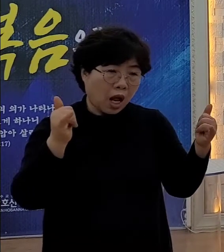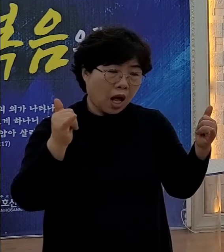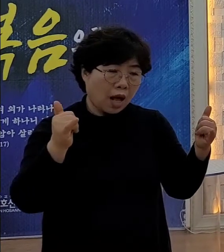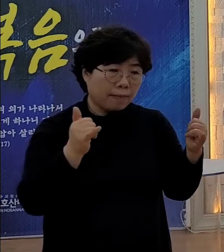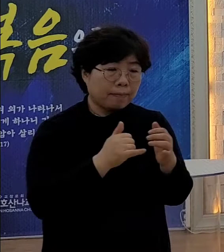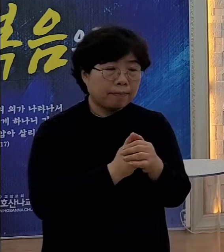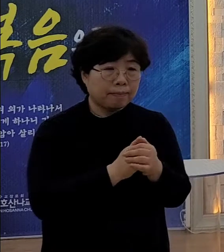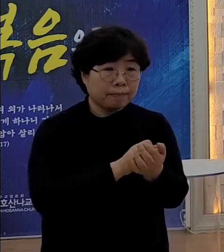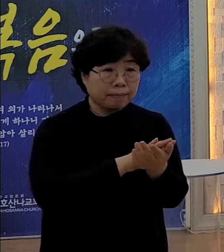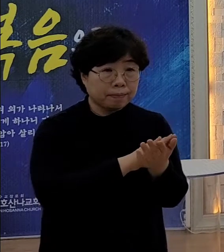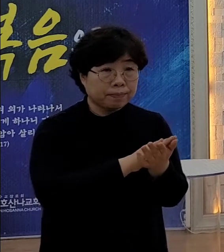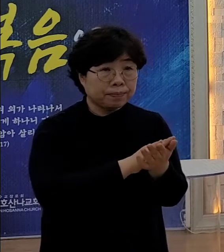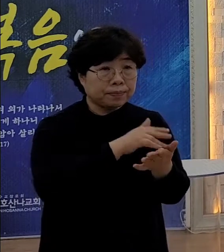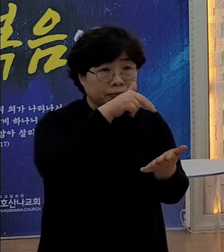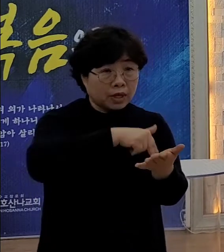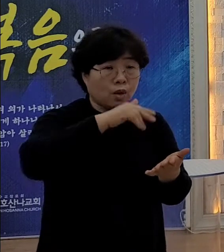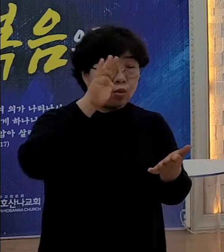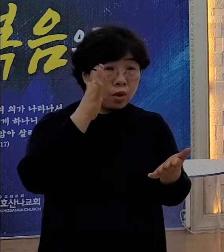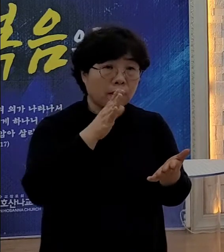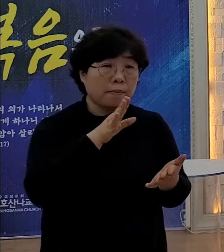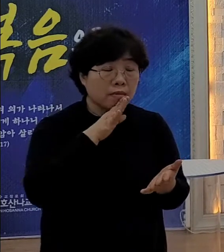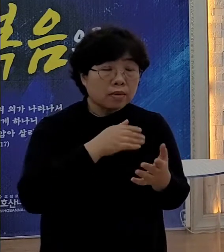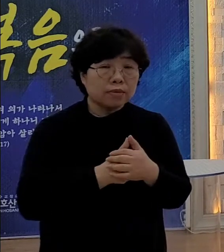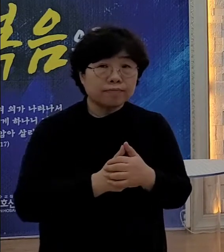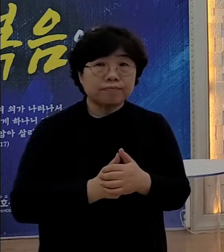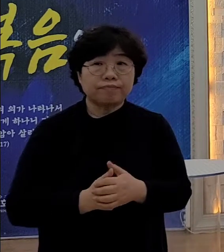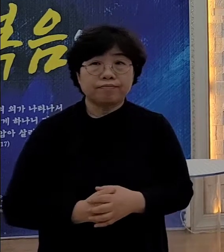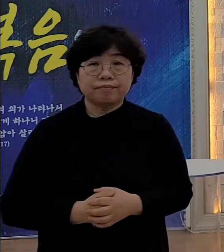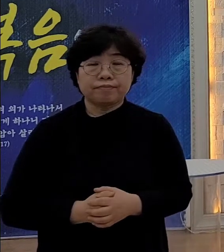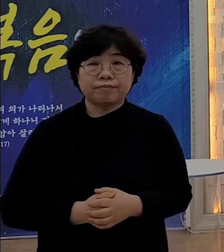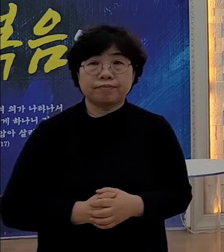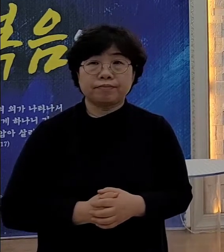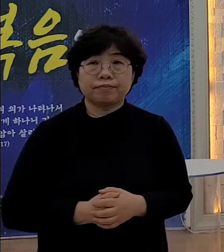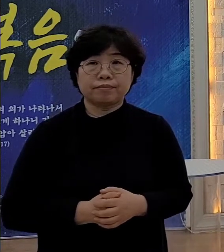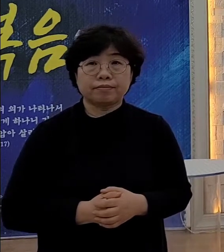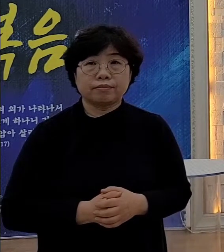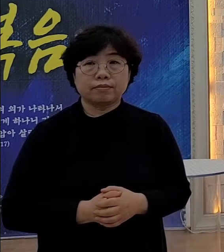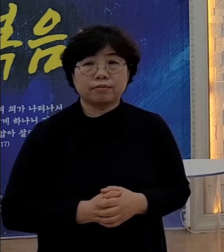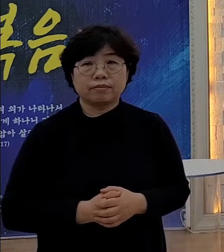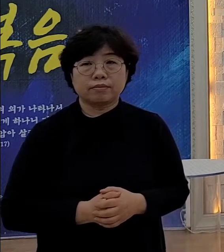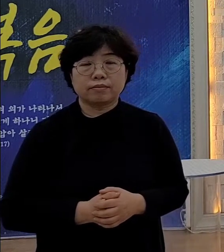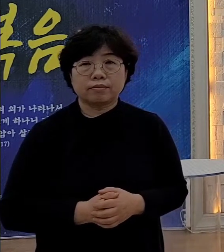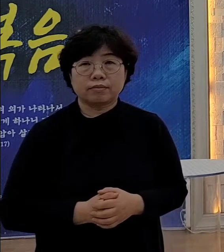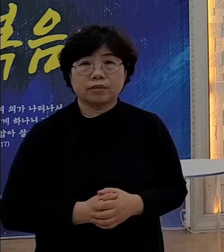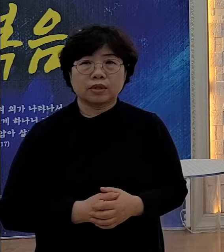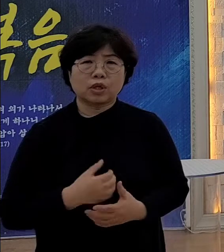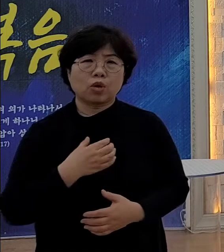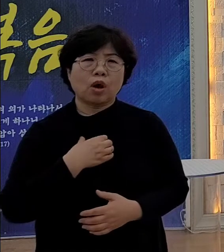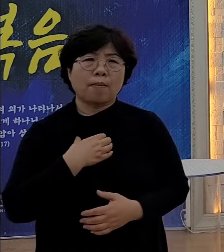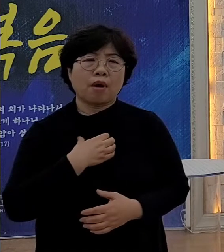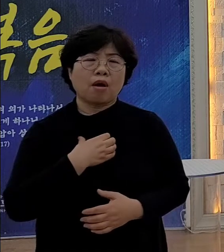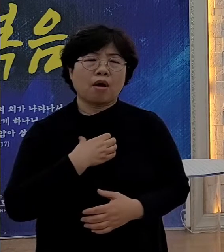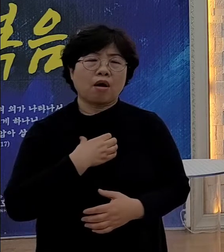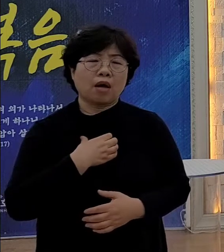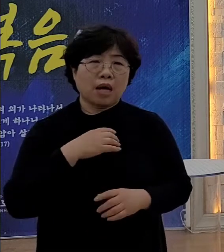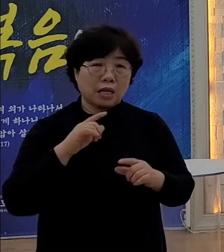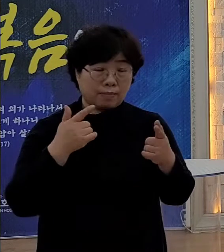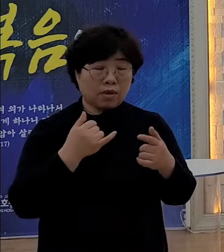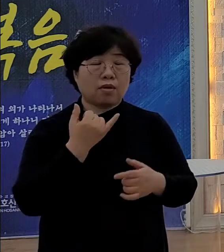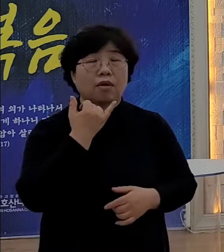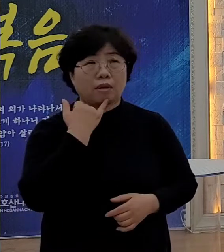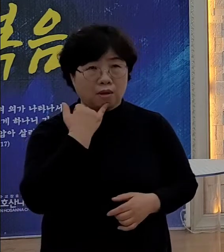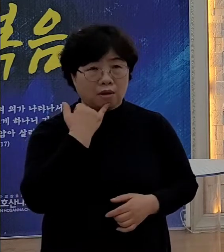아니면 다행히 장기가 여기에만 있습니다. 이런 이야기를 듣습니다. 위험한 상태입니다.